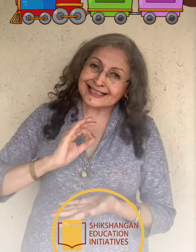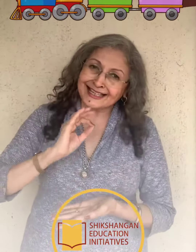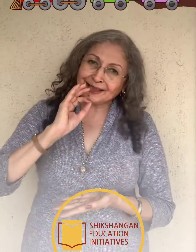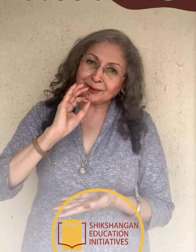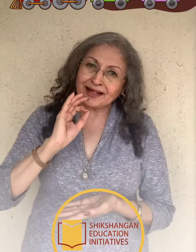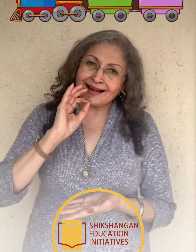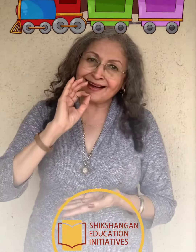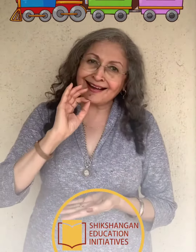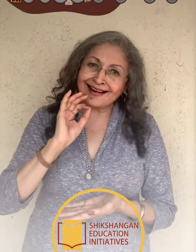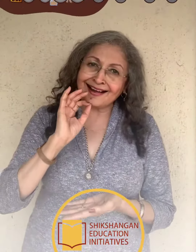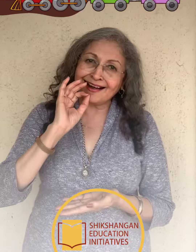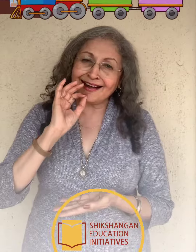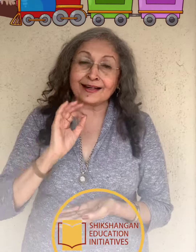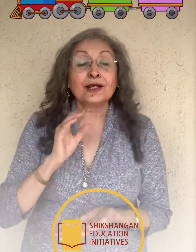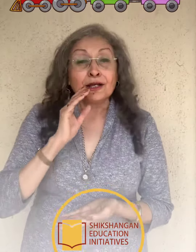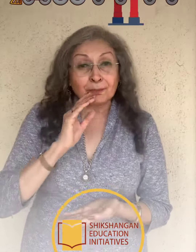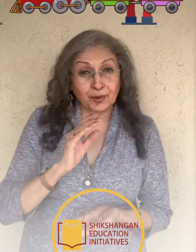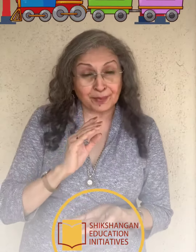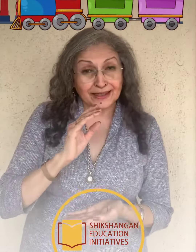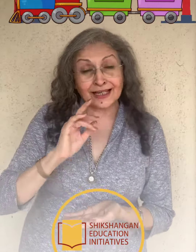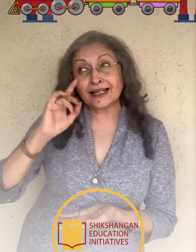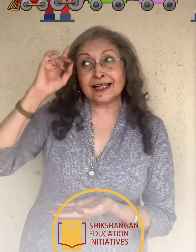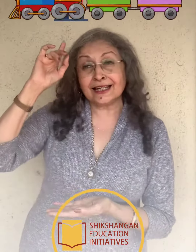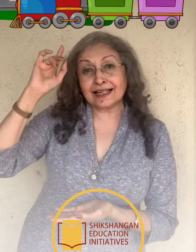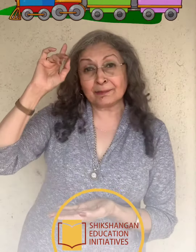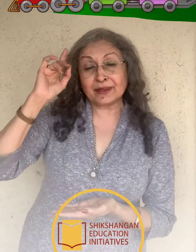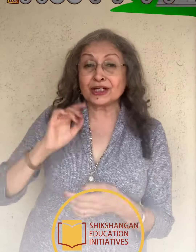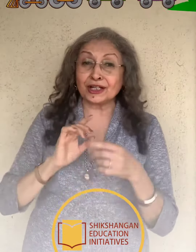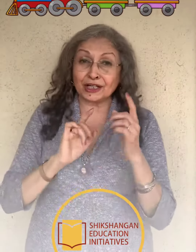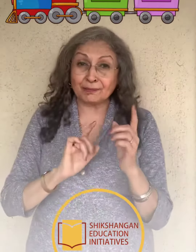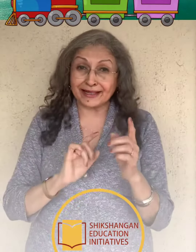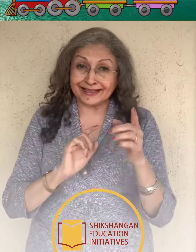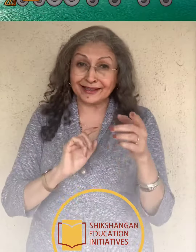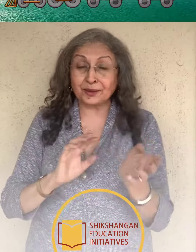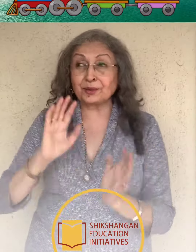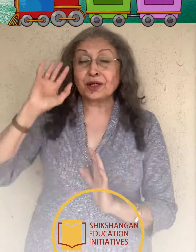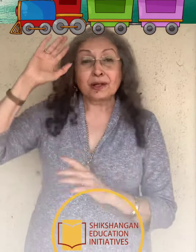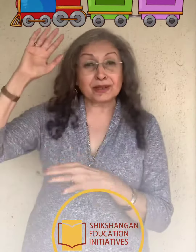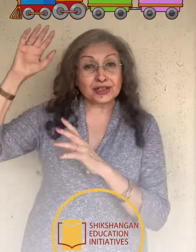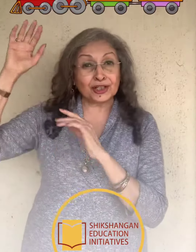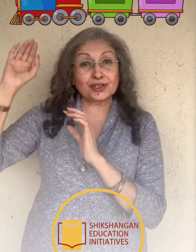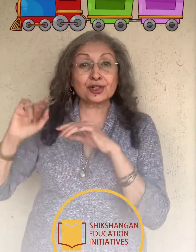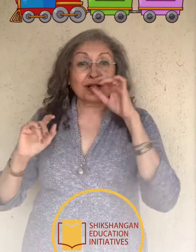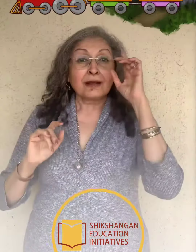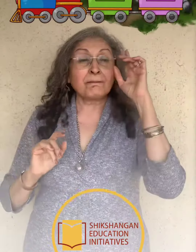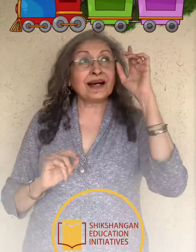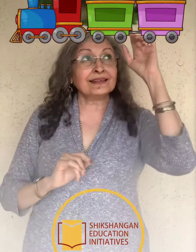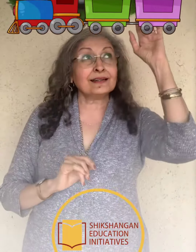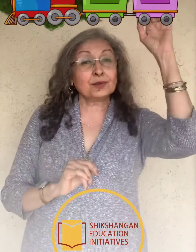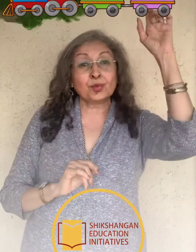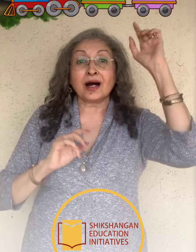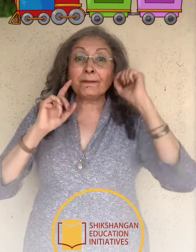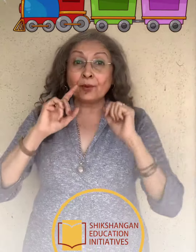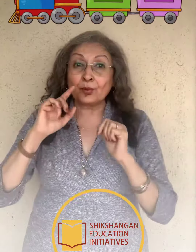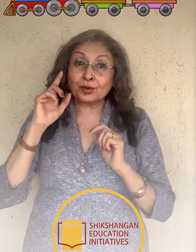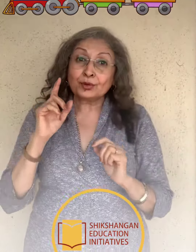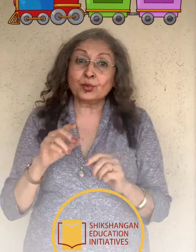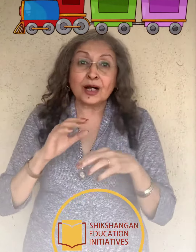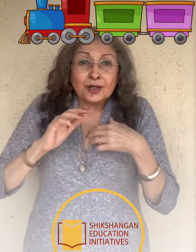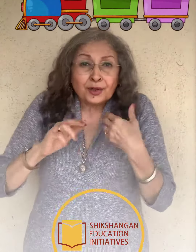की दुकान पुल पर डंडी किले पे झंडी पानी का कुंड पंछी की झुंड बादल कुआं मोर कुआं कुएं